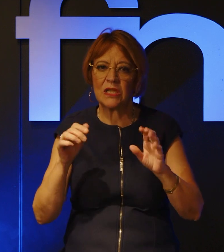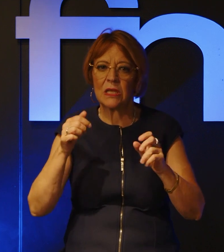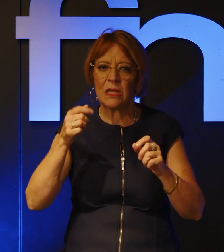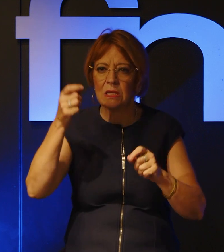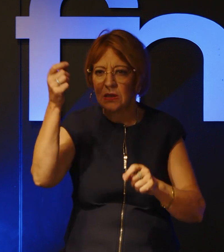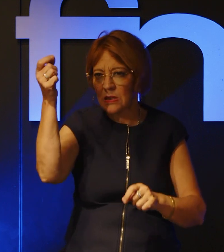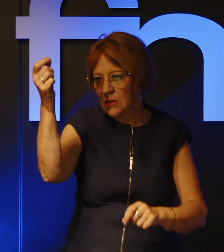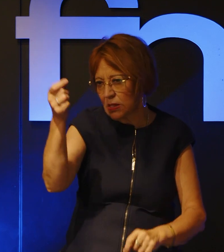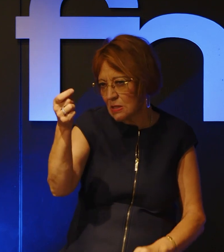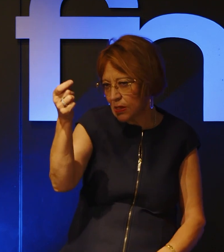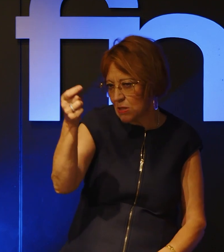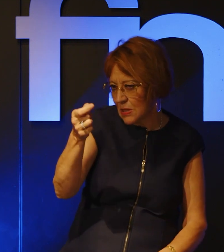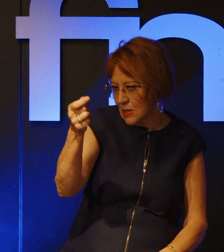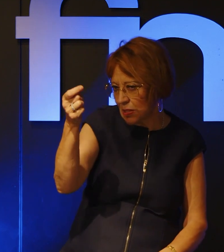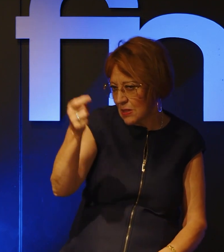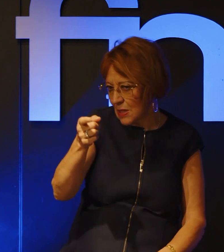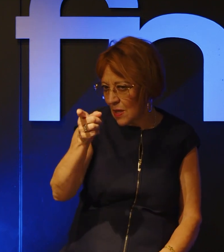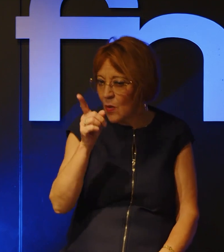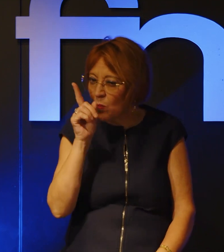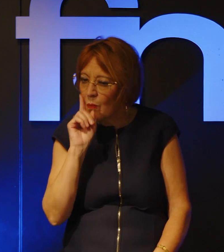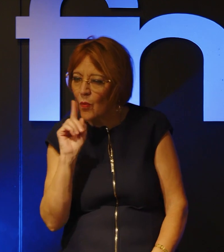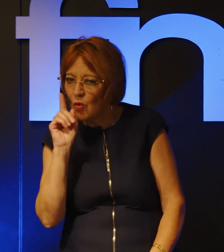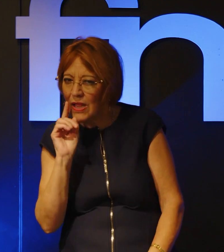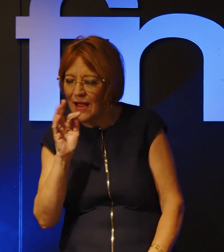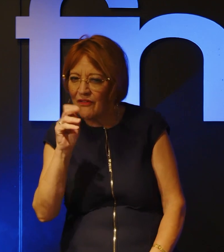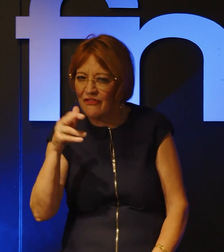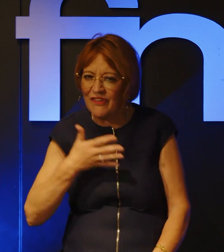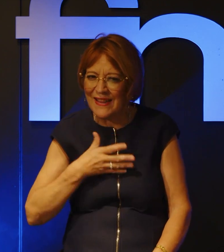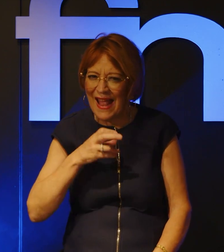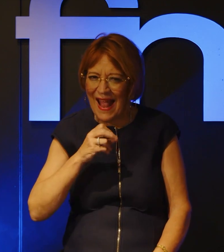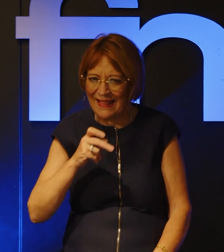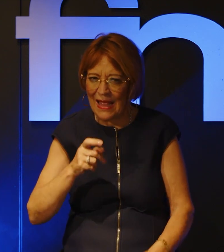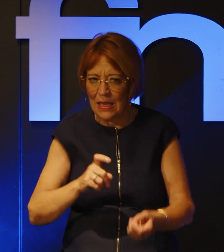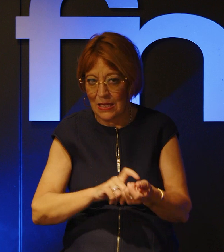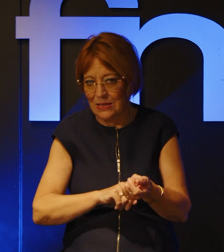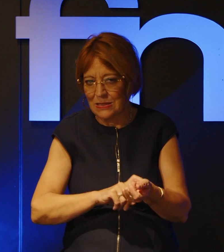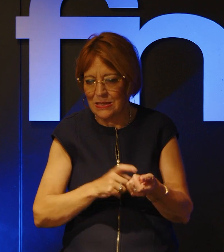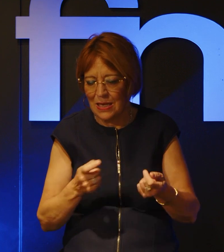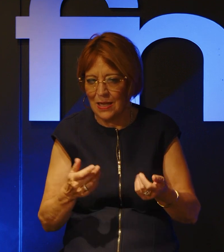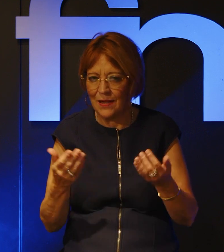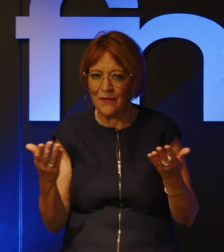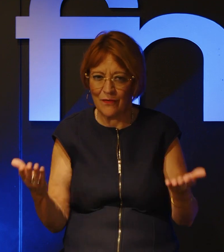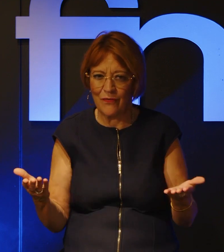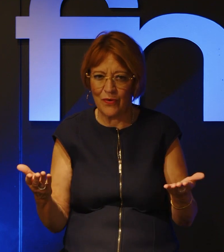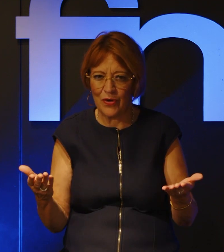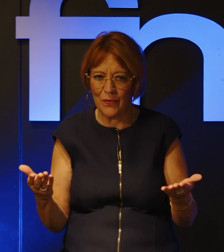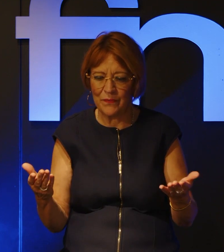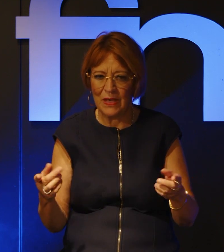traços dessa mulher da Fernanda pessoa racializada foram